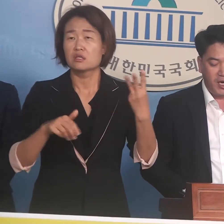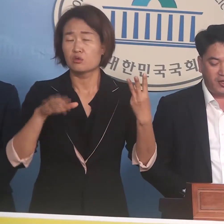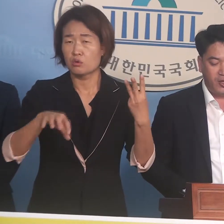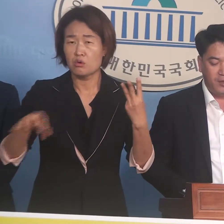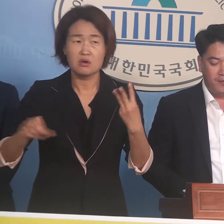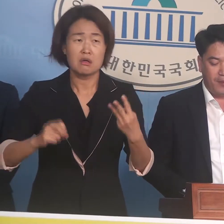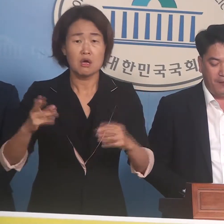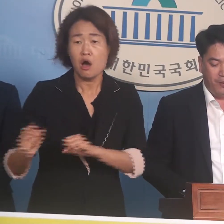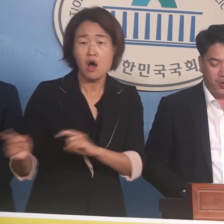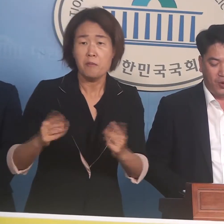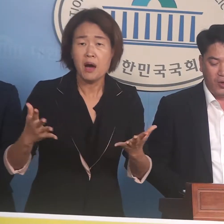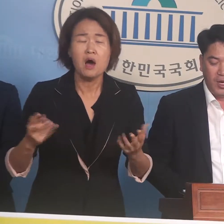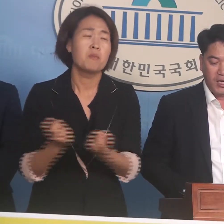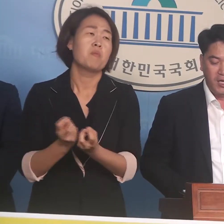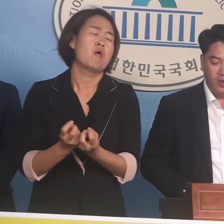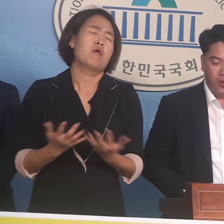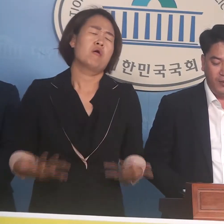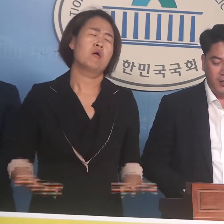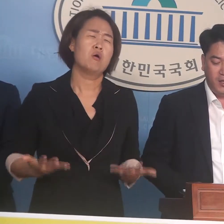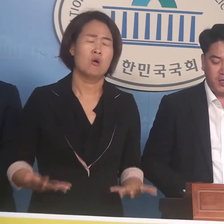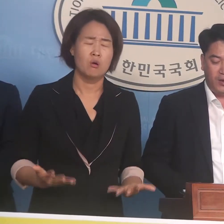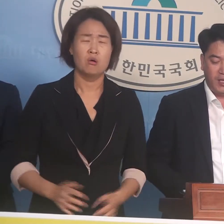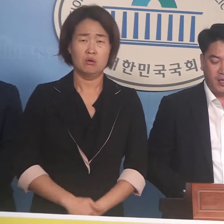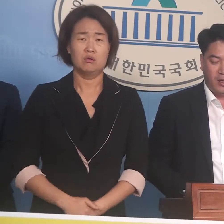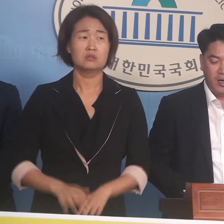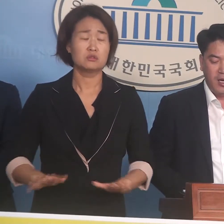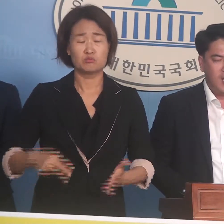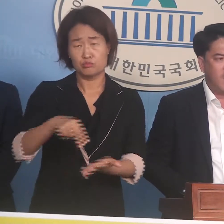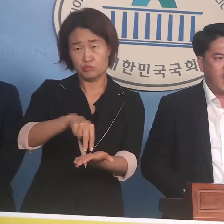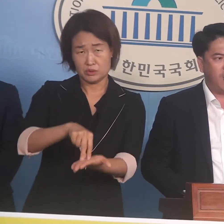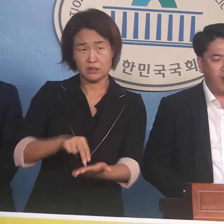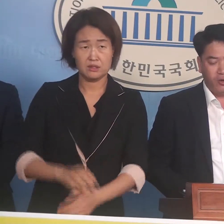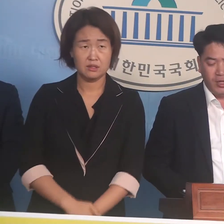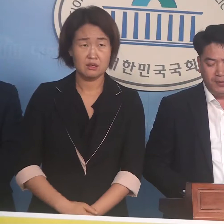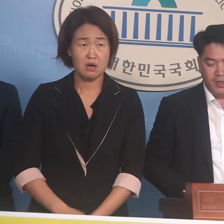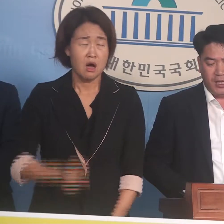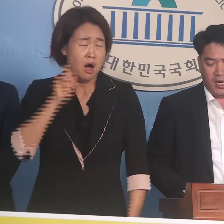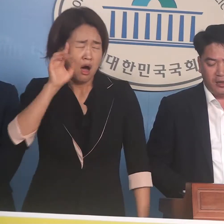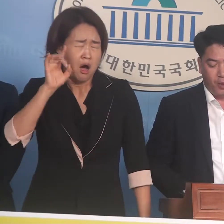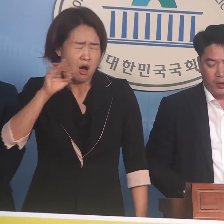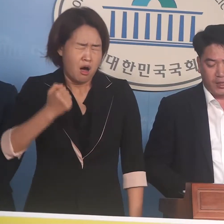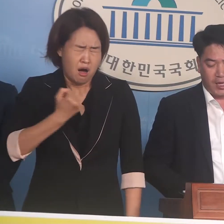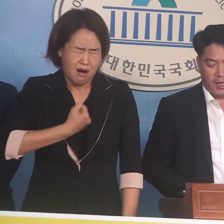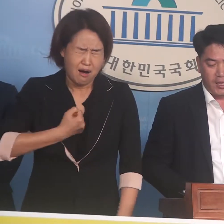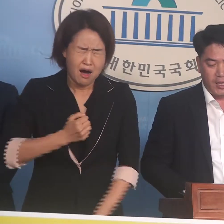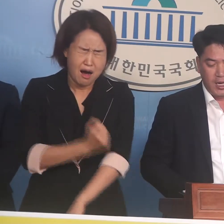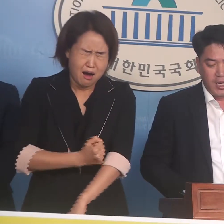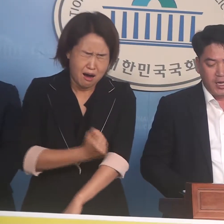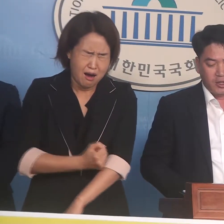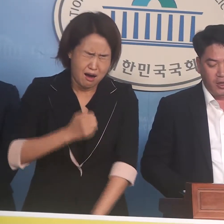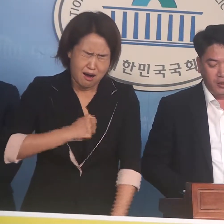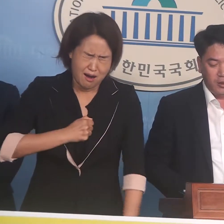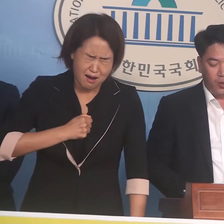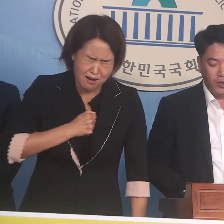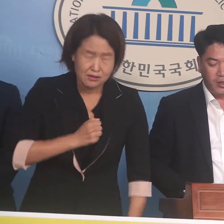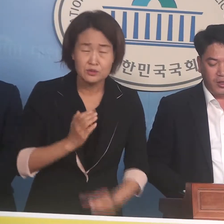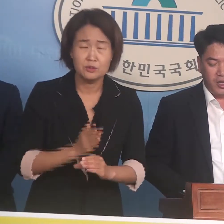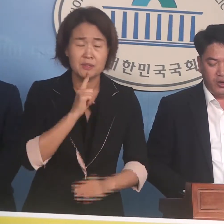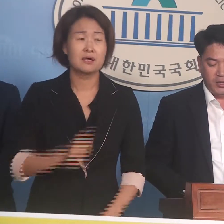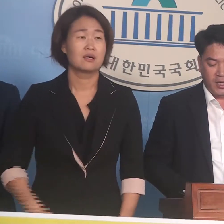다시금 회생할 수 없는 방법도 길도 없는 현 상황에서 하루하루 힘든 나날을 보내고 있다.